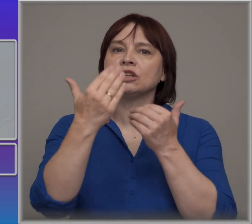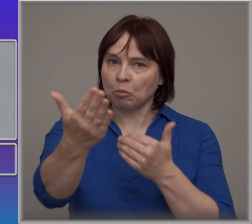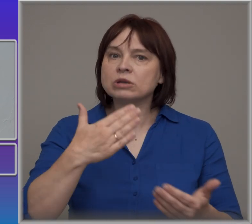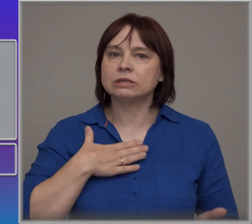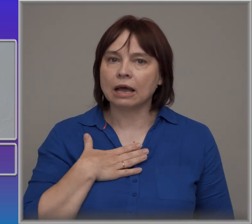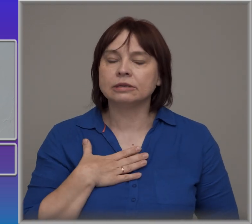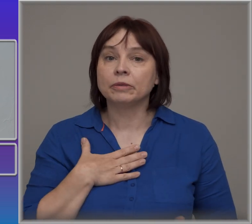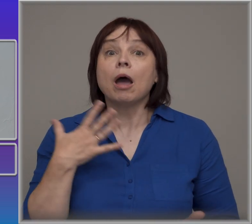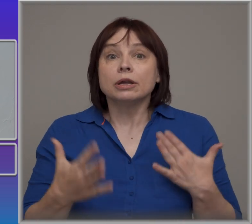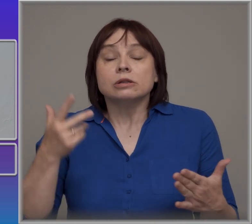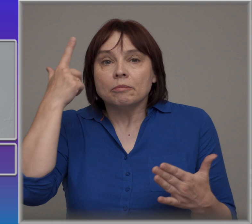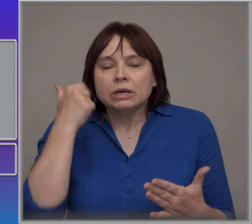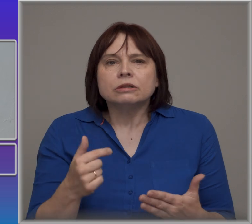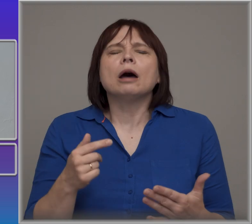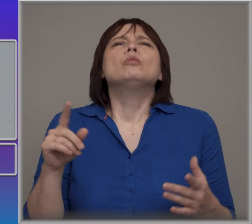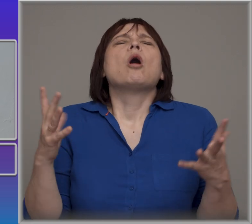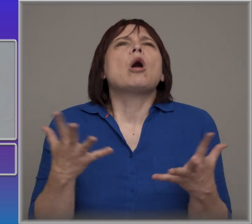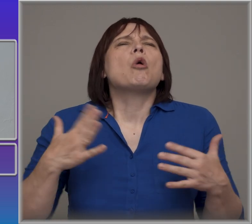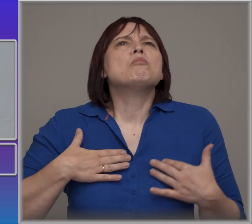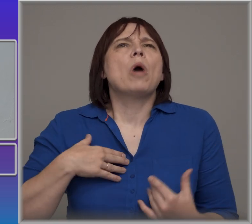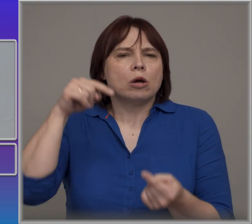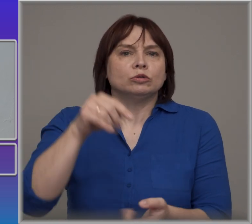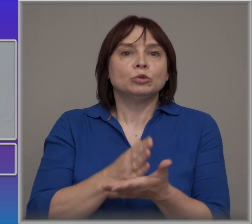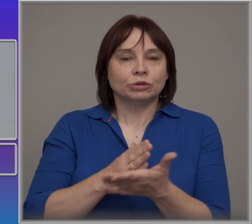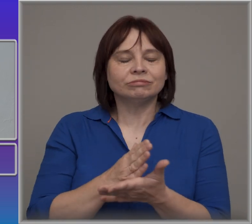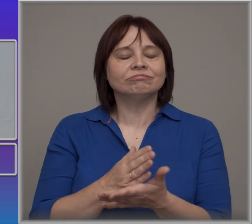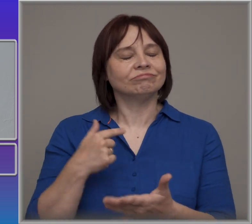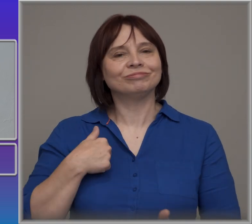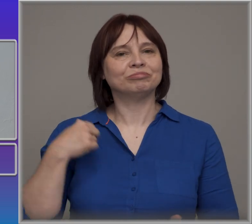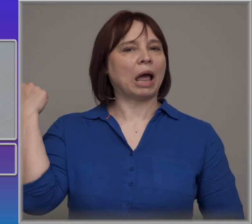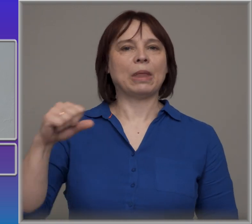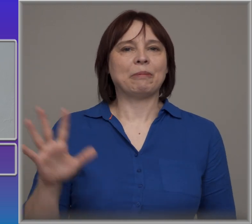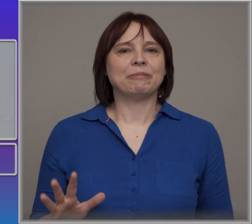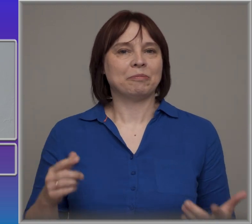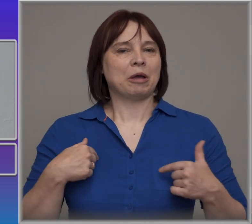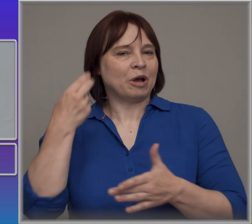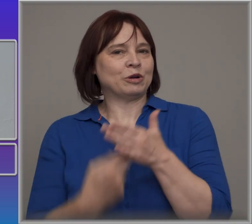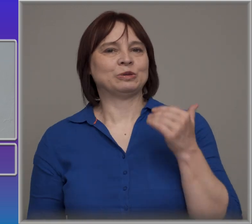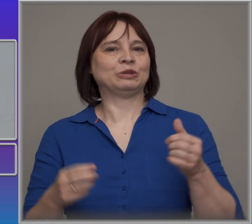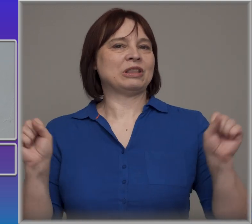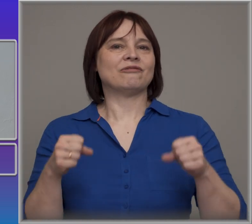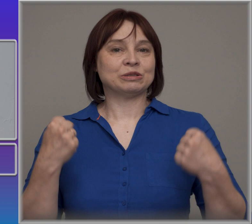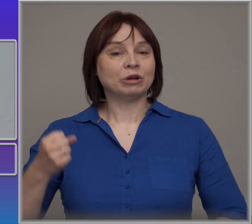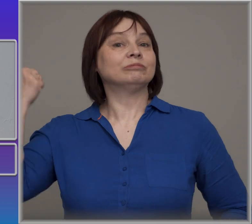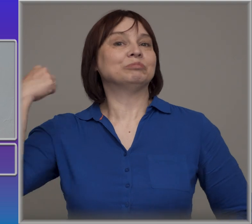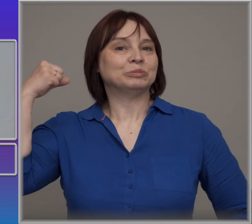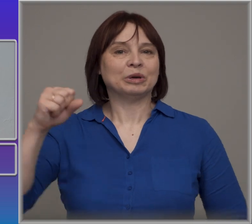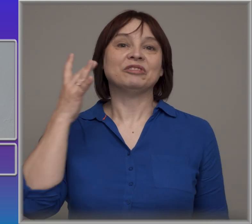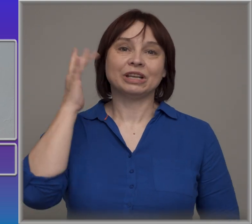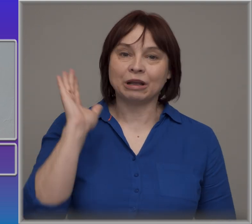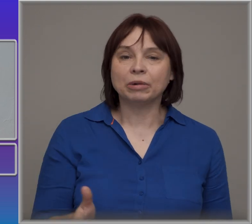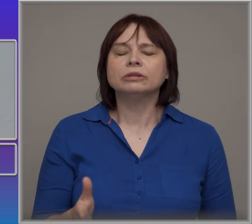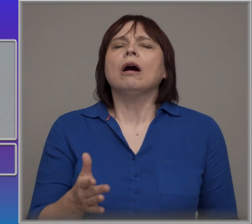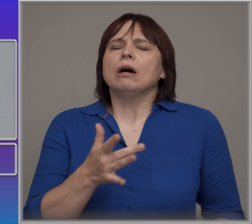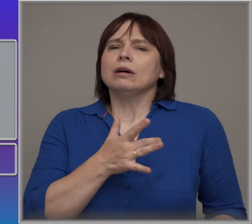что если мы знаем наше призвание, мы непобедимы. Если мы знаем наше призвание, мы знаем, куда мы идем. Поэтому, драгоценные,